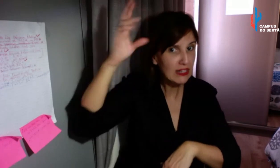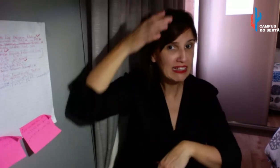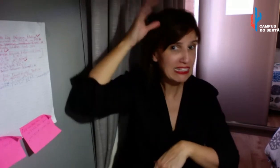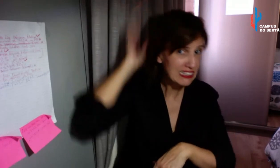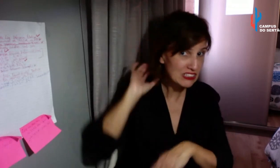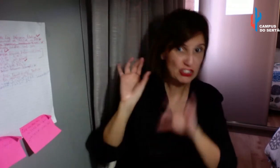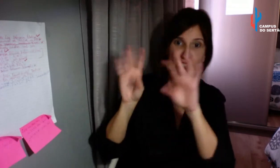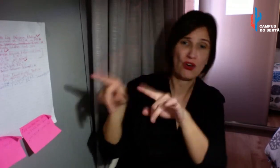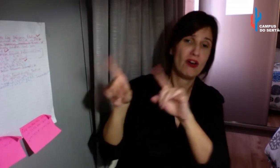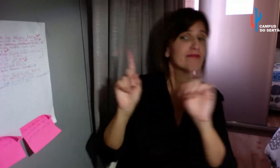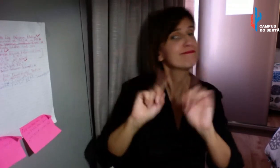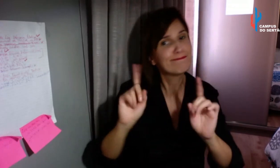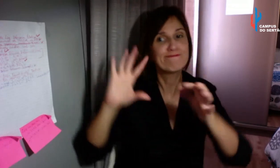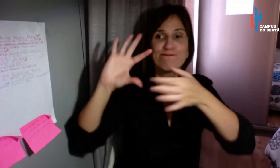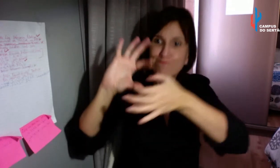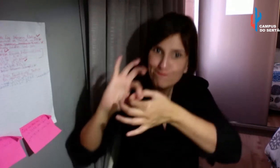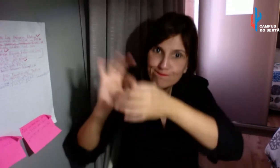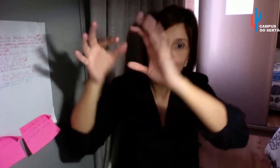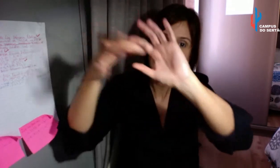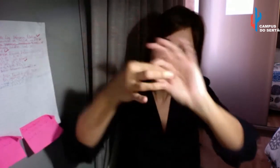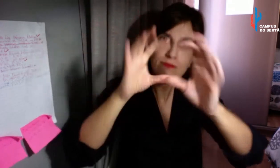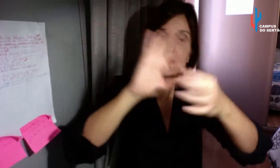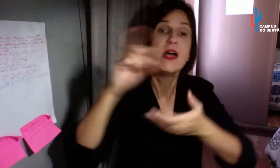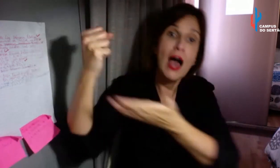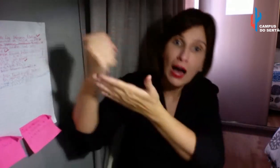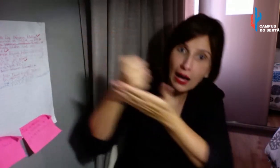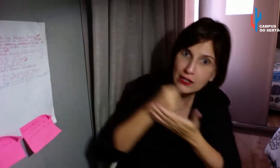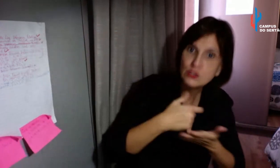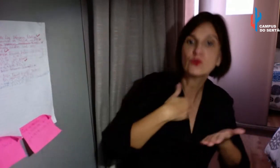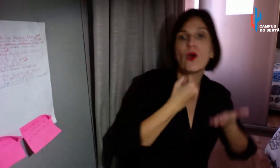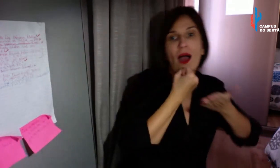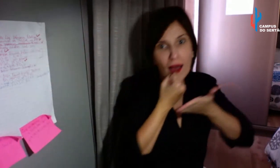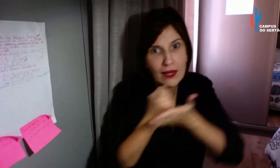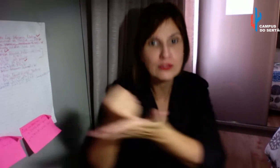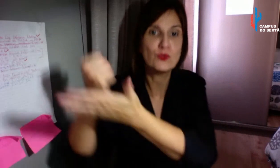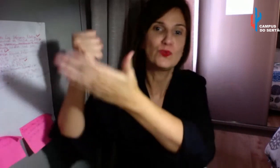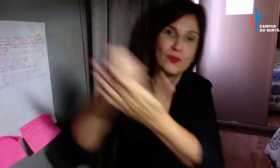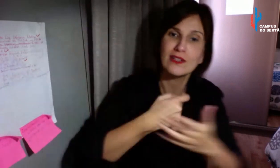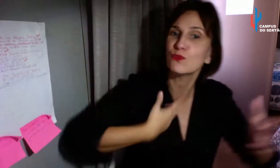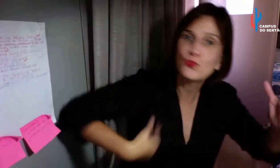luta, conhecemos e precisamos fazer essa defesa, não é algo que é